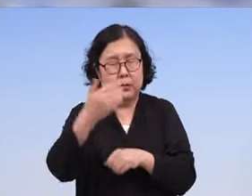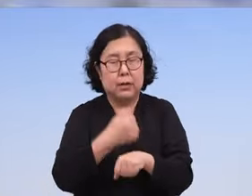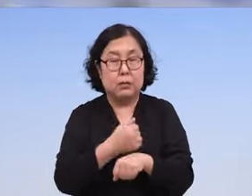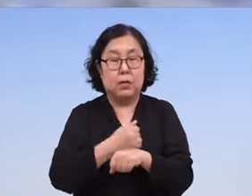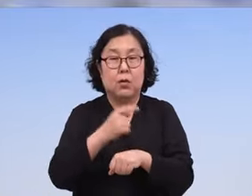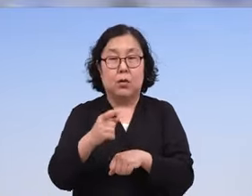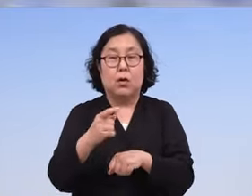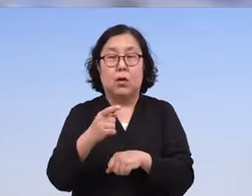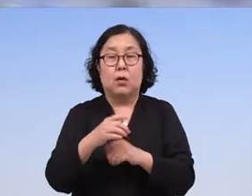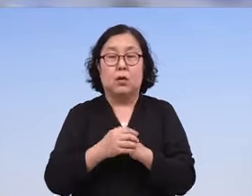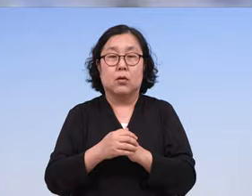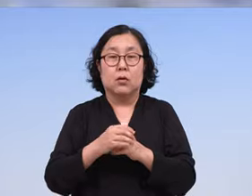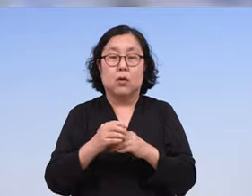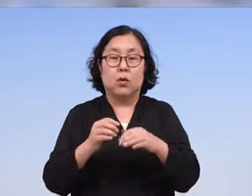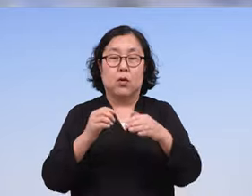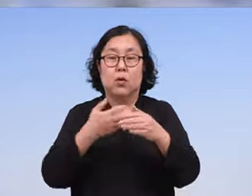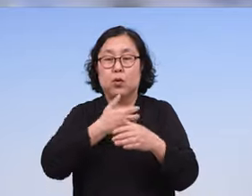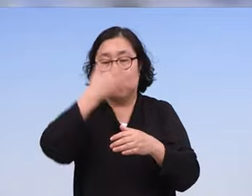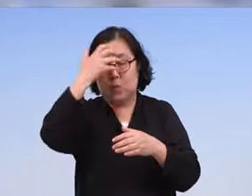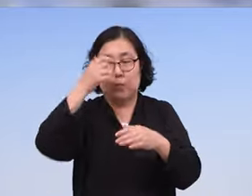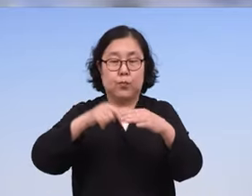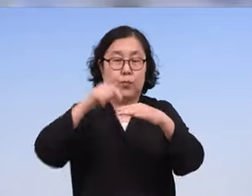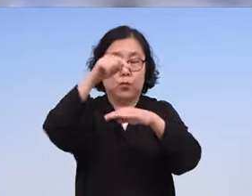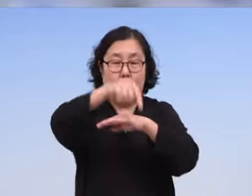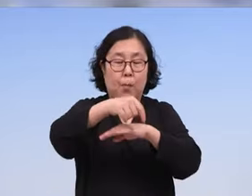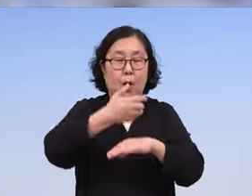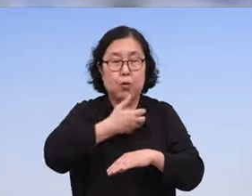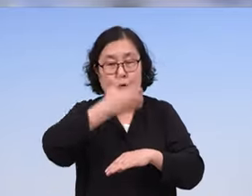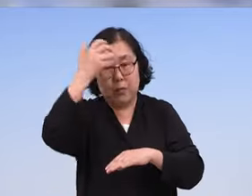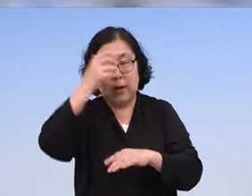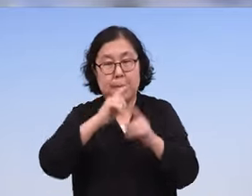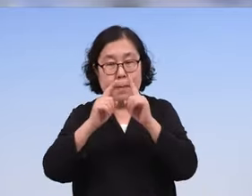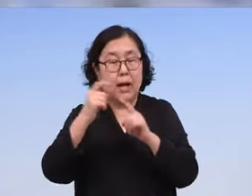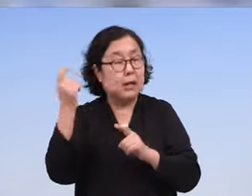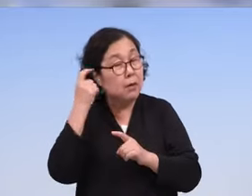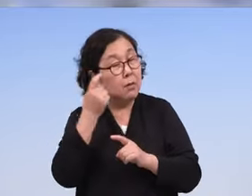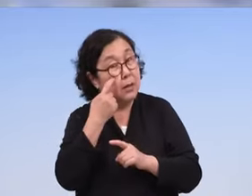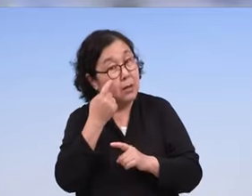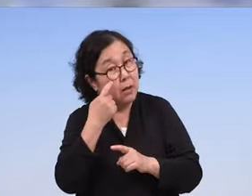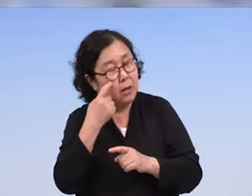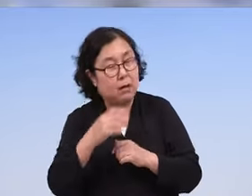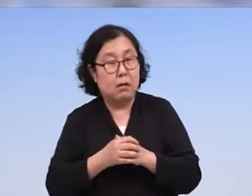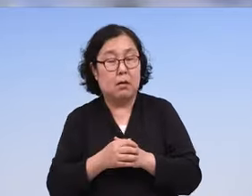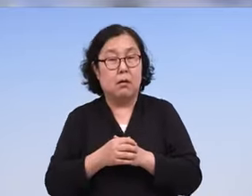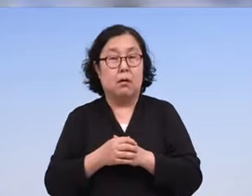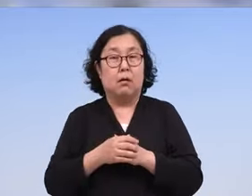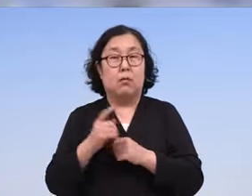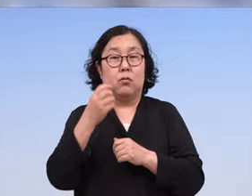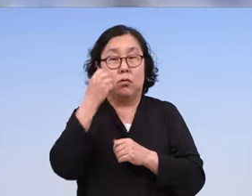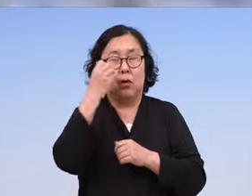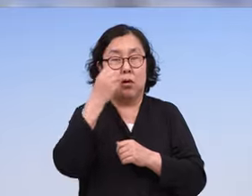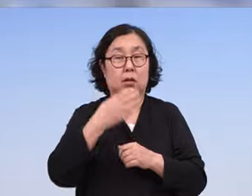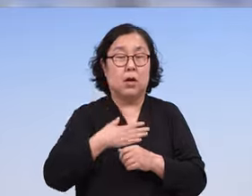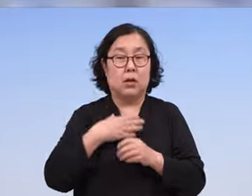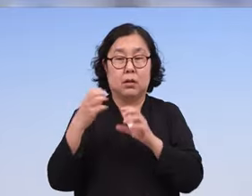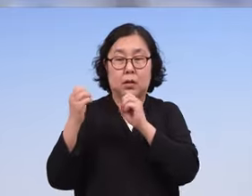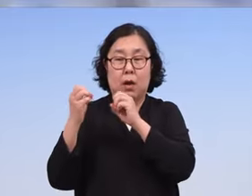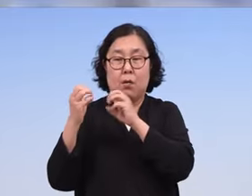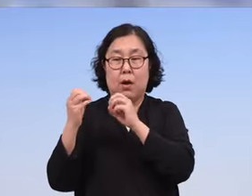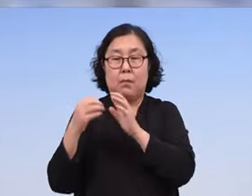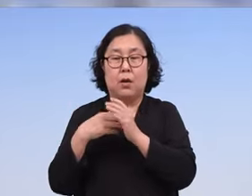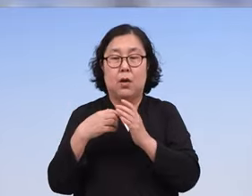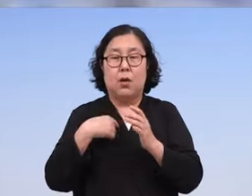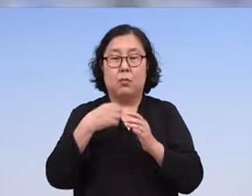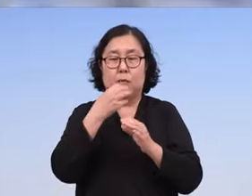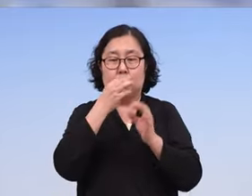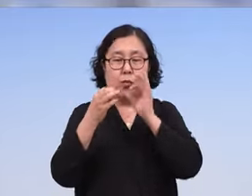이런 질문을 던졌습니다. 너 혹시 그 꿈 넘어 꿈이라는 말 들어봤니? 그랬더니 얘는 참 이상하게